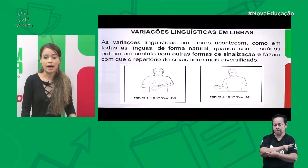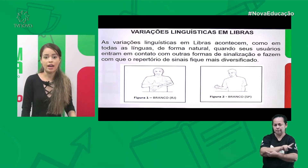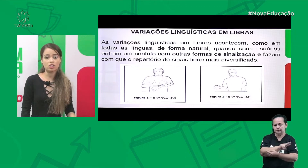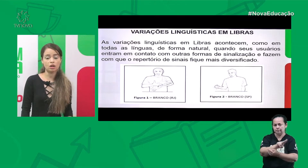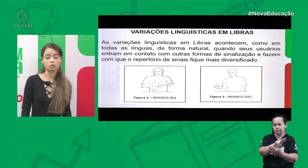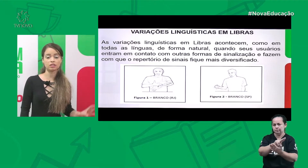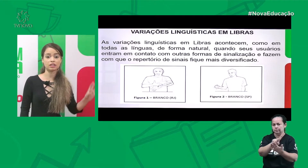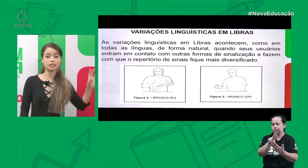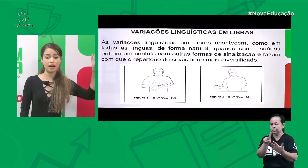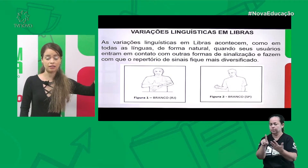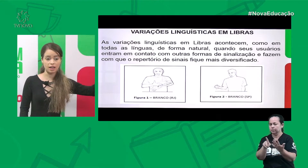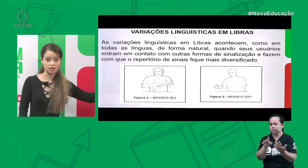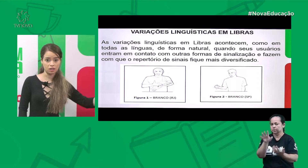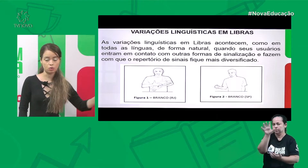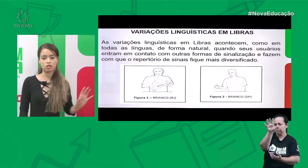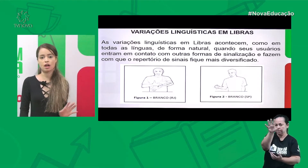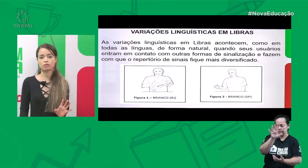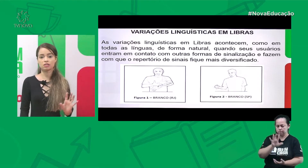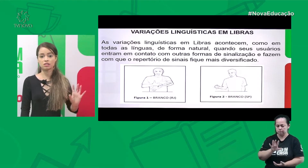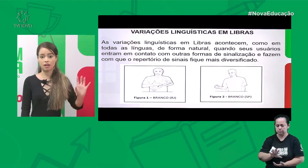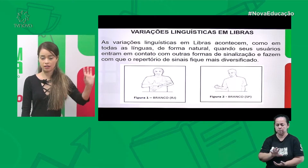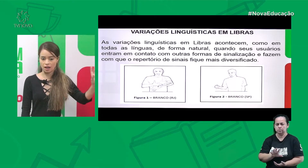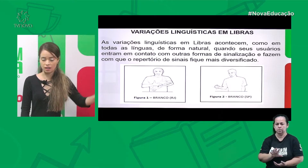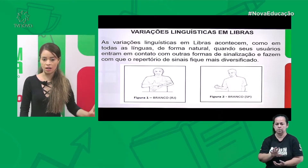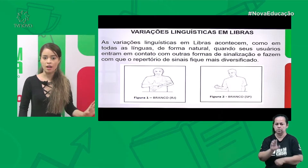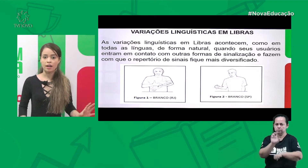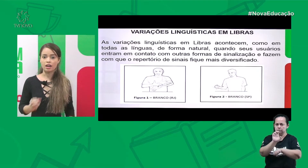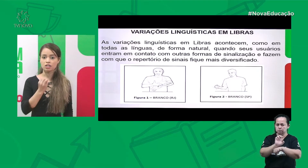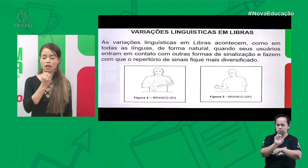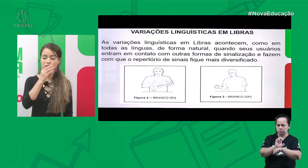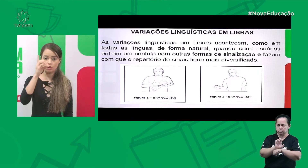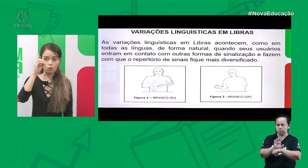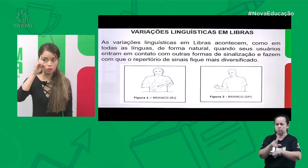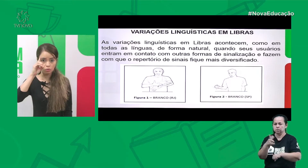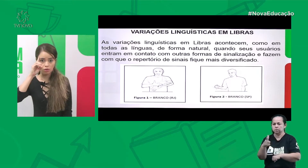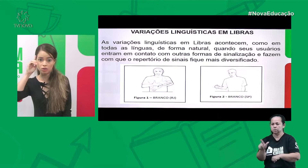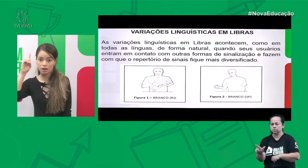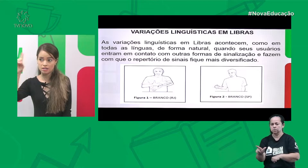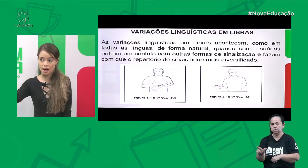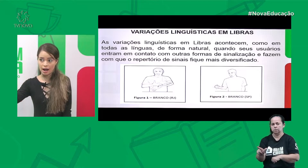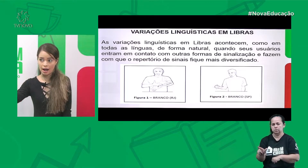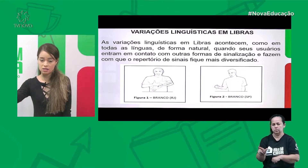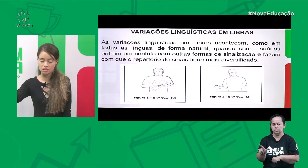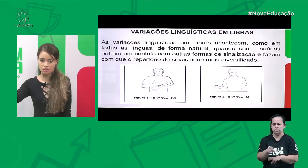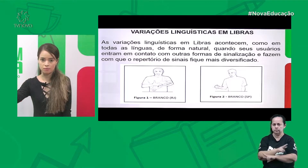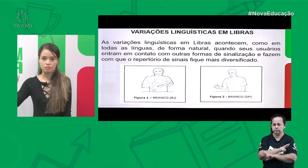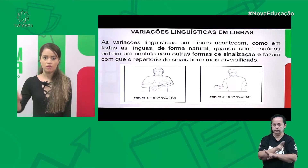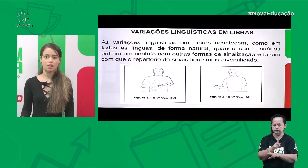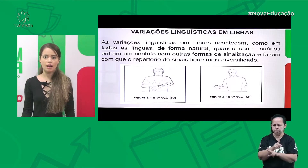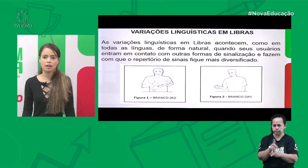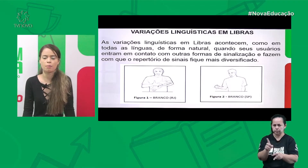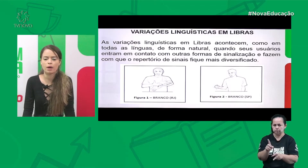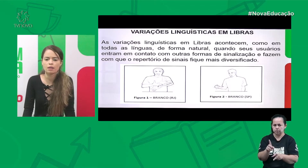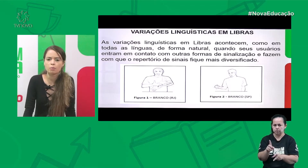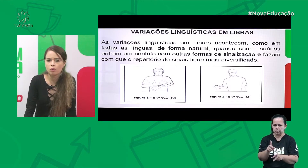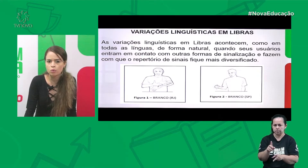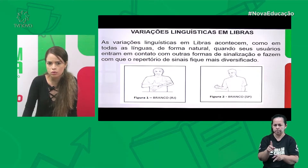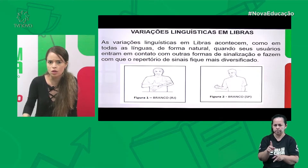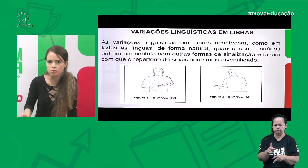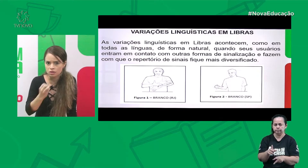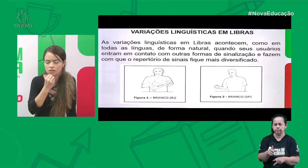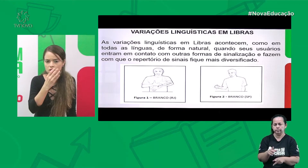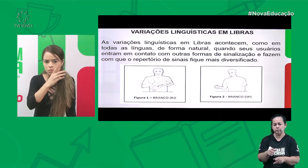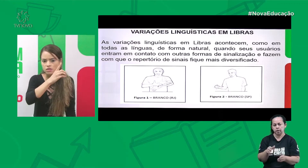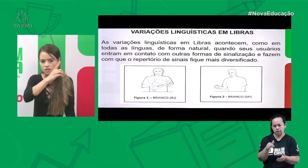Da região de Santa Catarina, do estado de Santa Catarina, eles têm esse costume de utilizar assim. E aqui em Pernambuco,